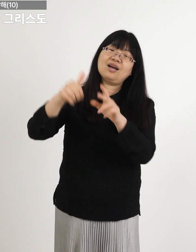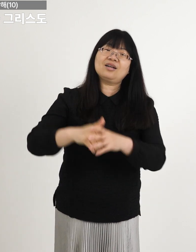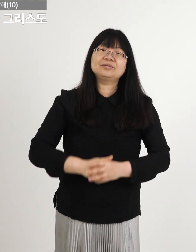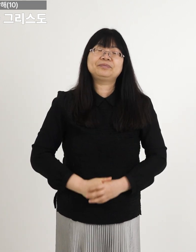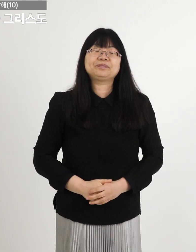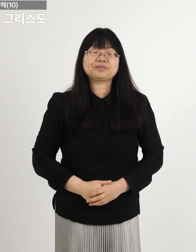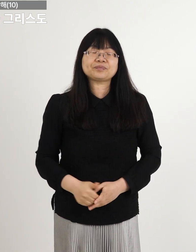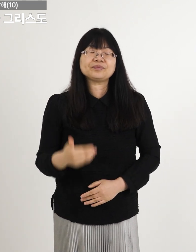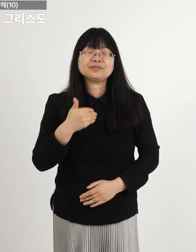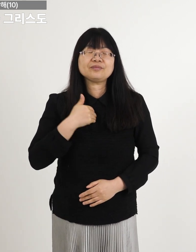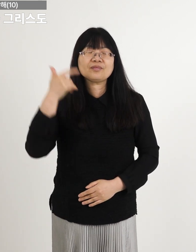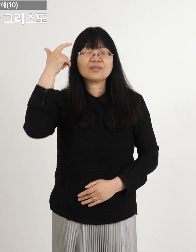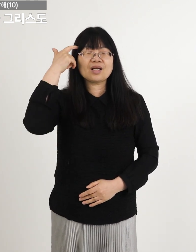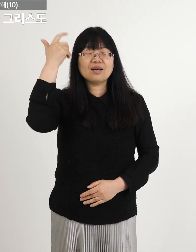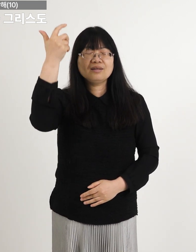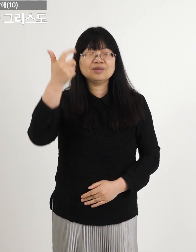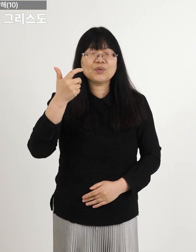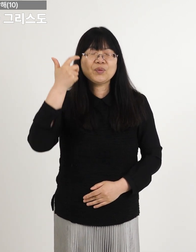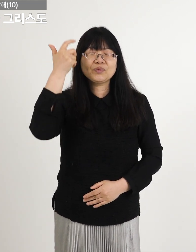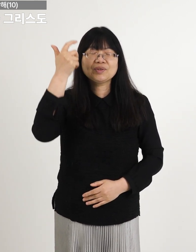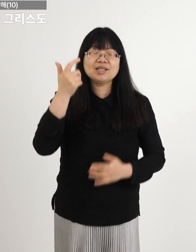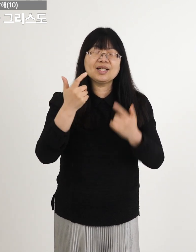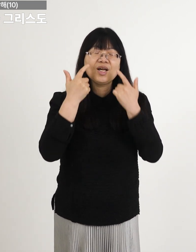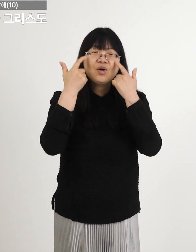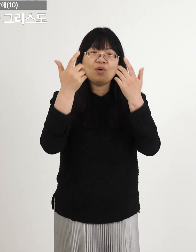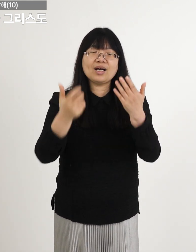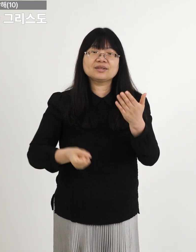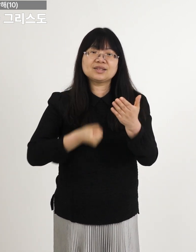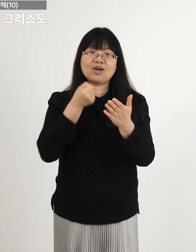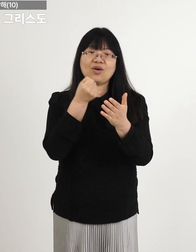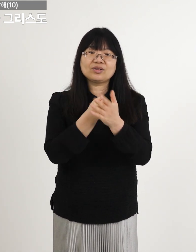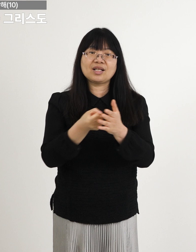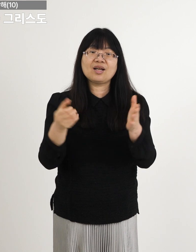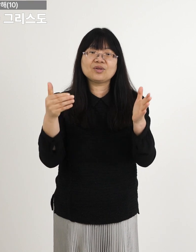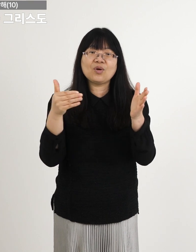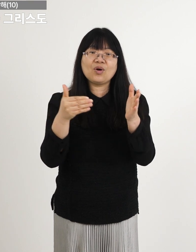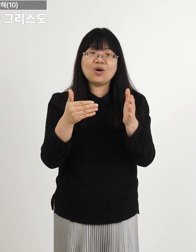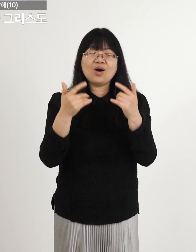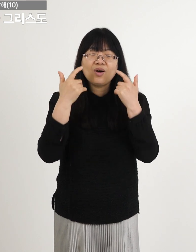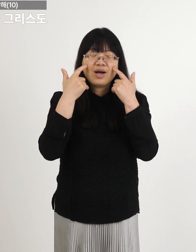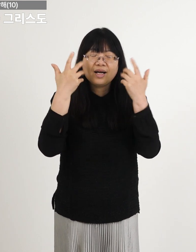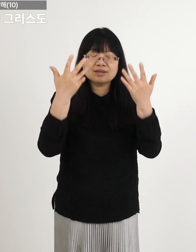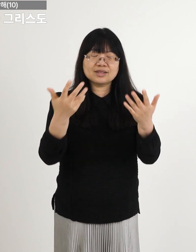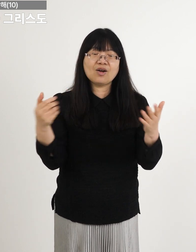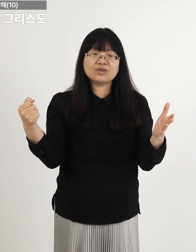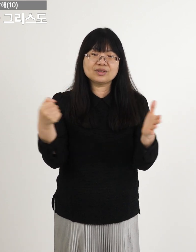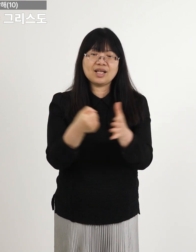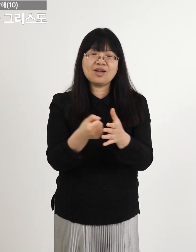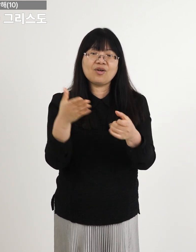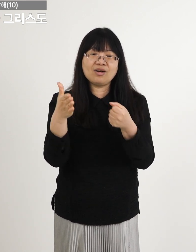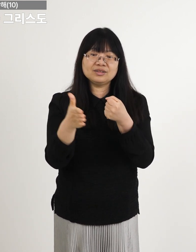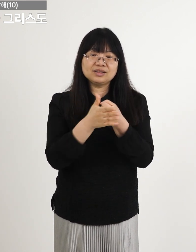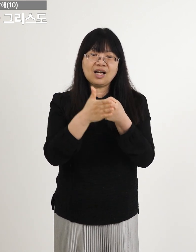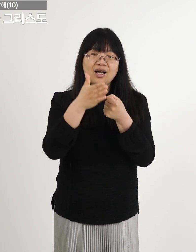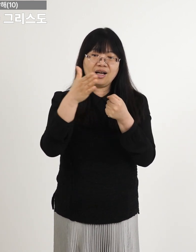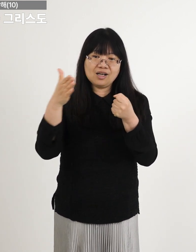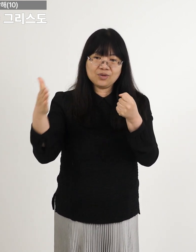바라봅니다. 내 영혼이 확정되고